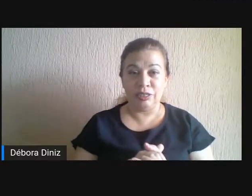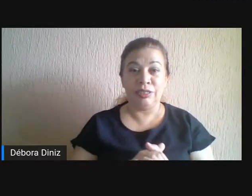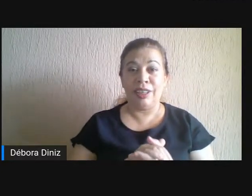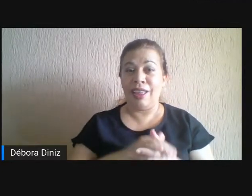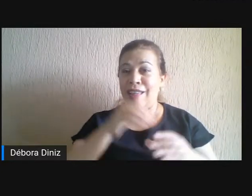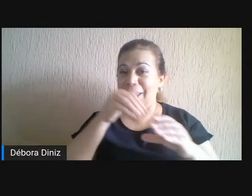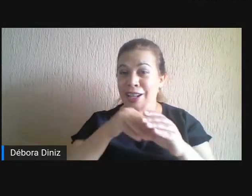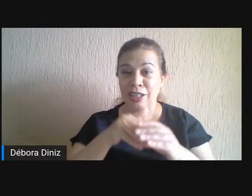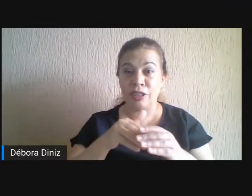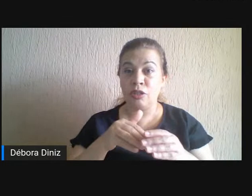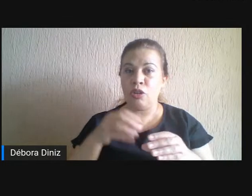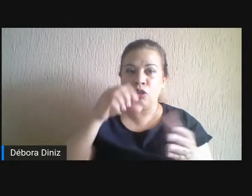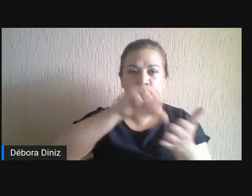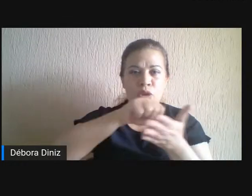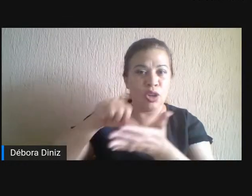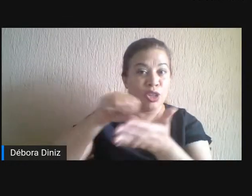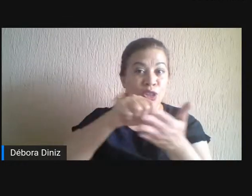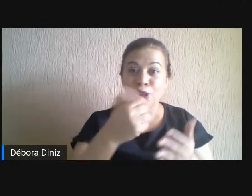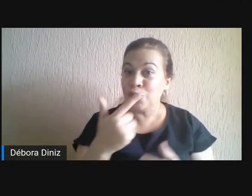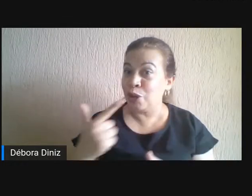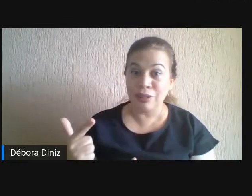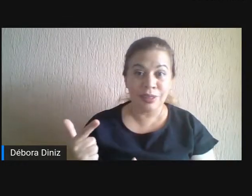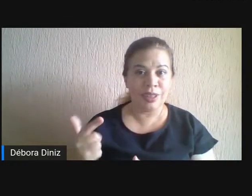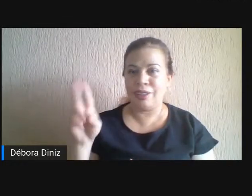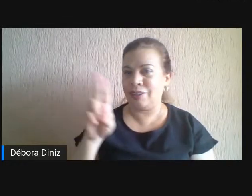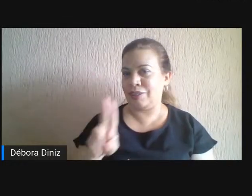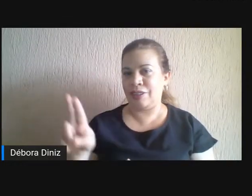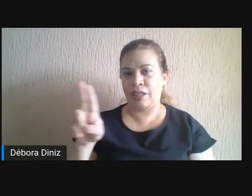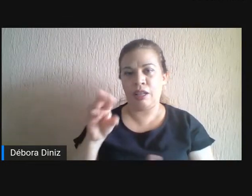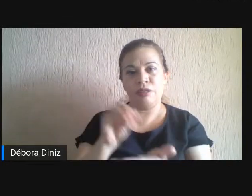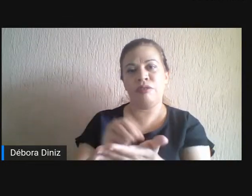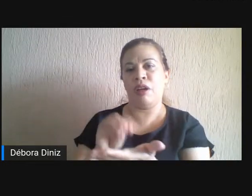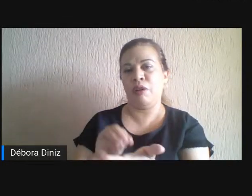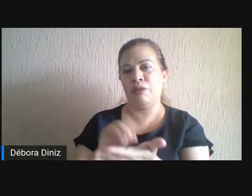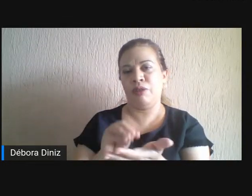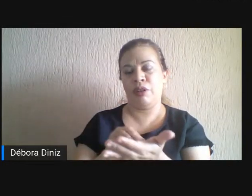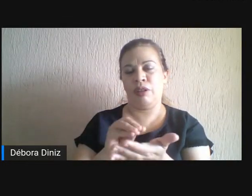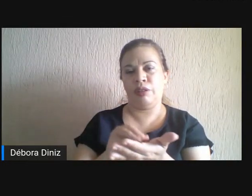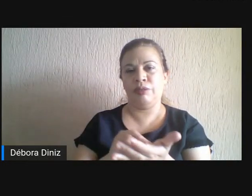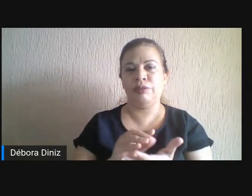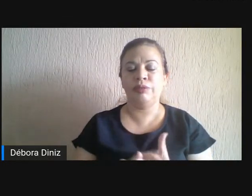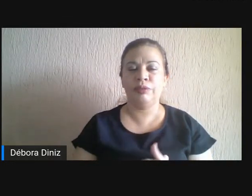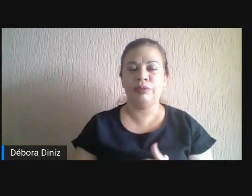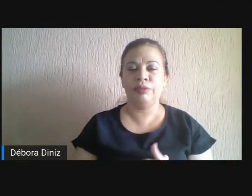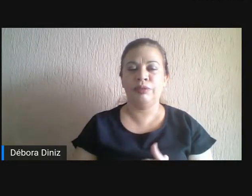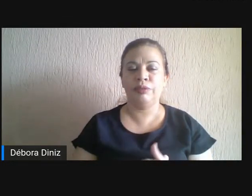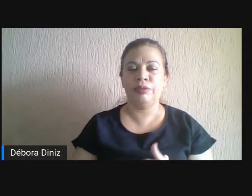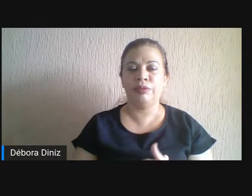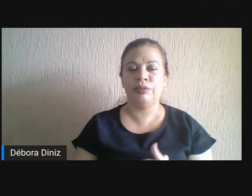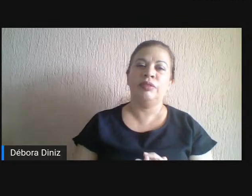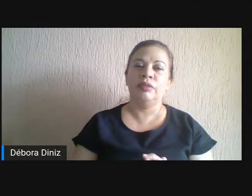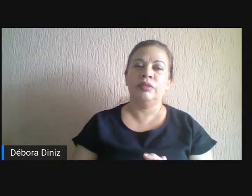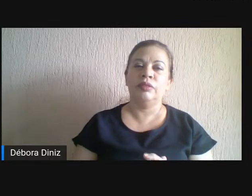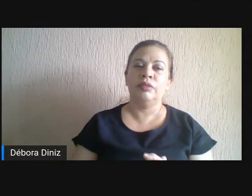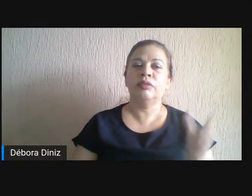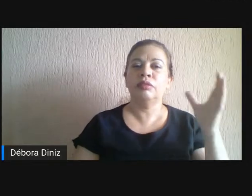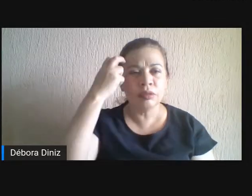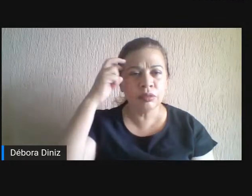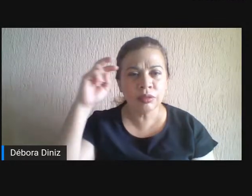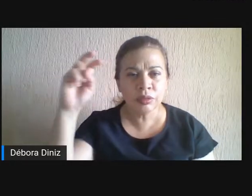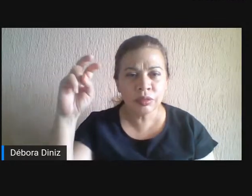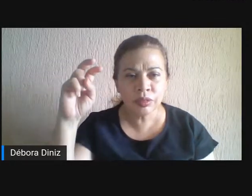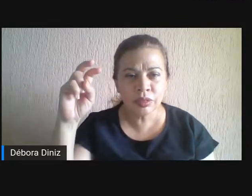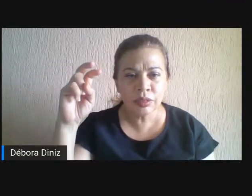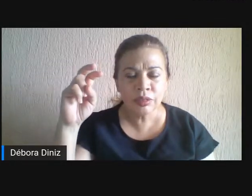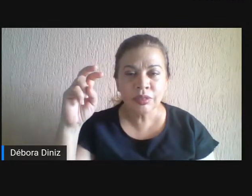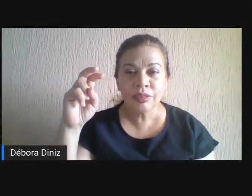para os campi, isso não tem nas universidades. Né? criaram a cultura de atuação em